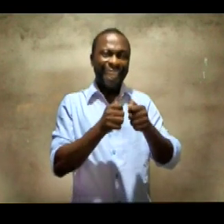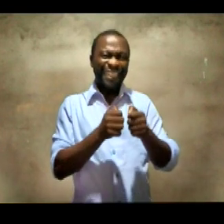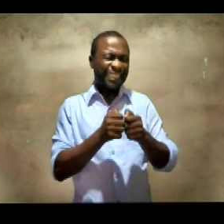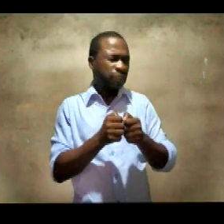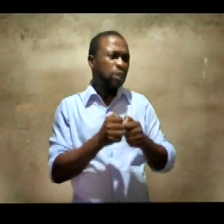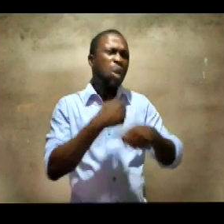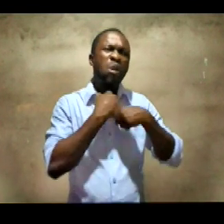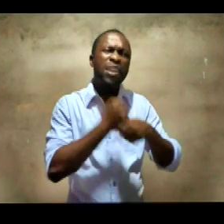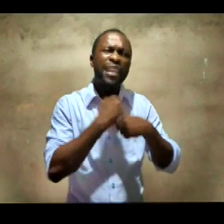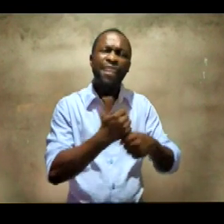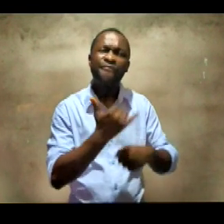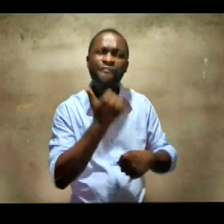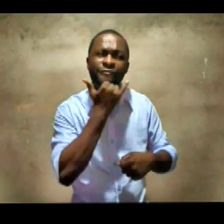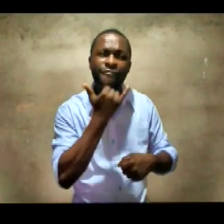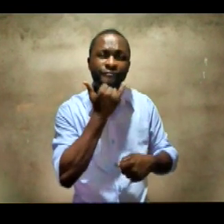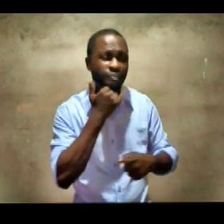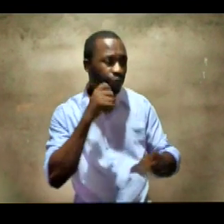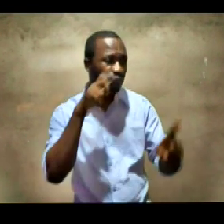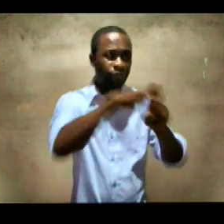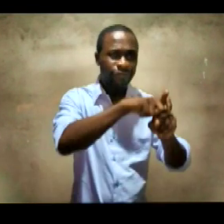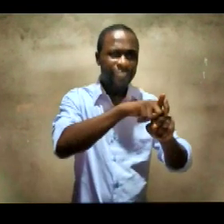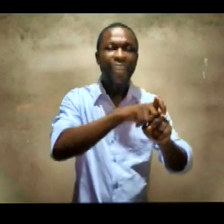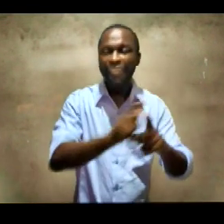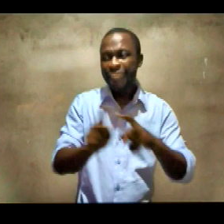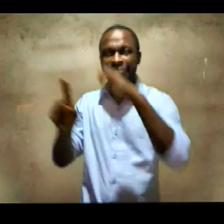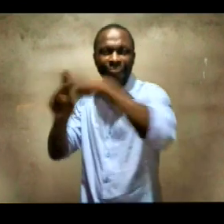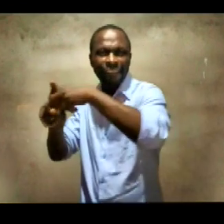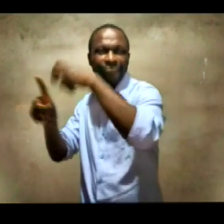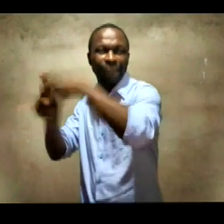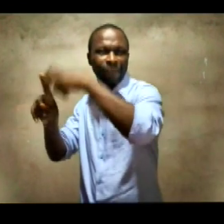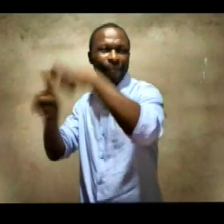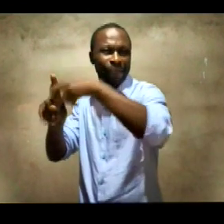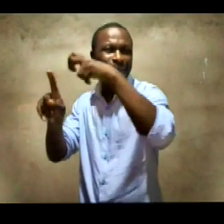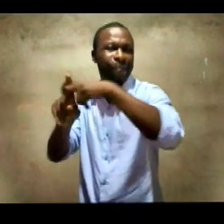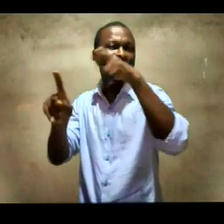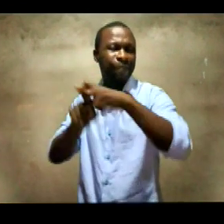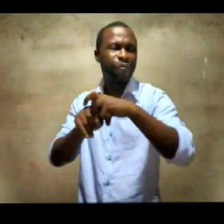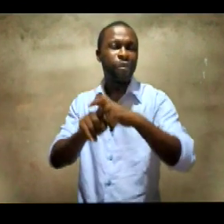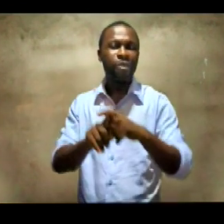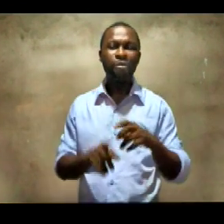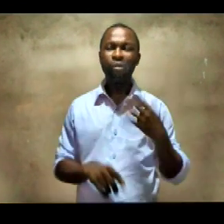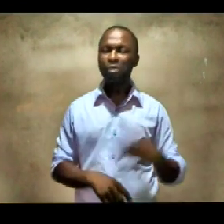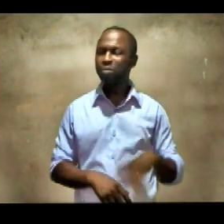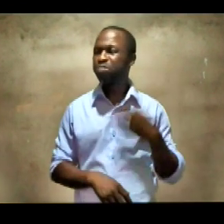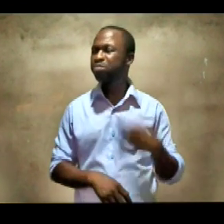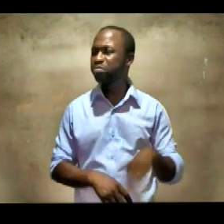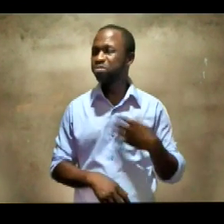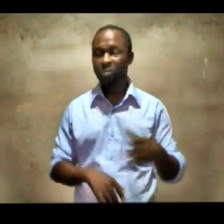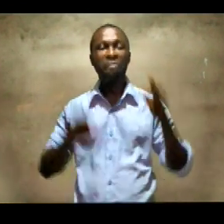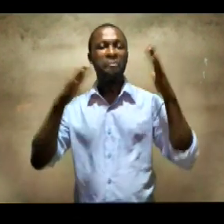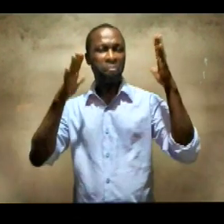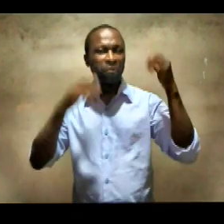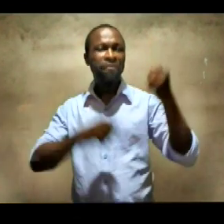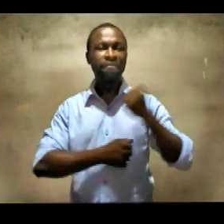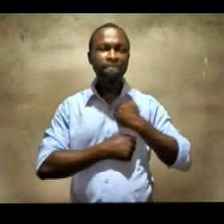norme camerounaise en la matière. Inscription enrichie à la vitamine A et emballage transparent, et non comme sur cette